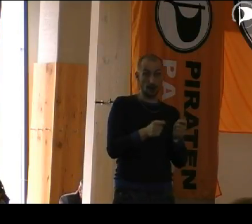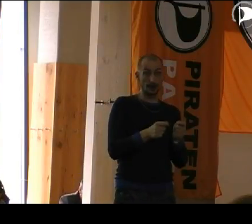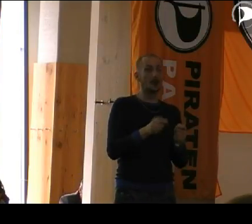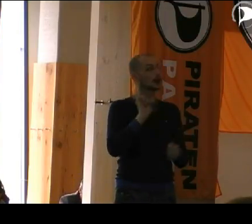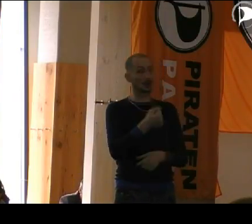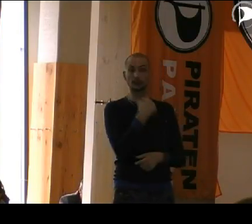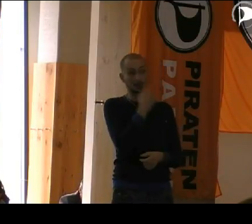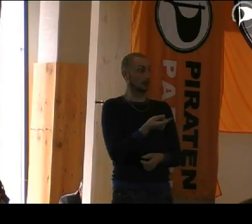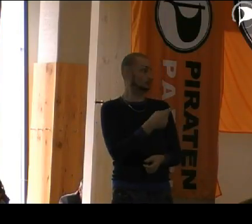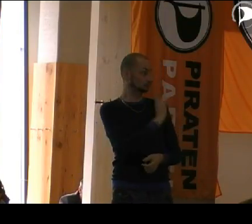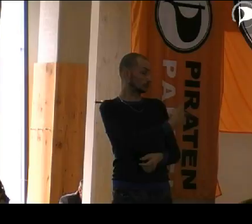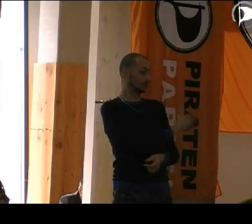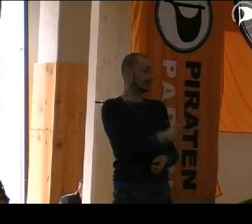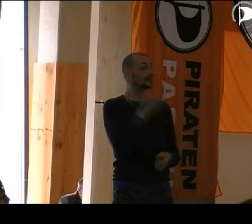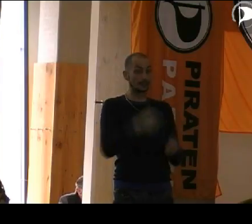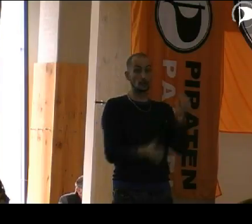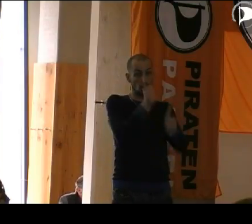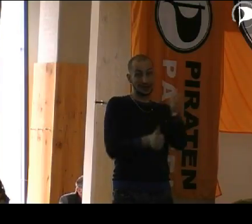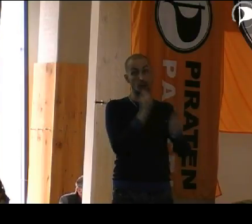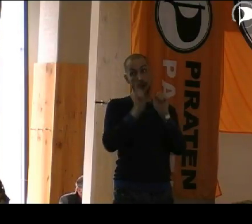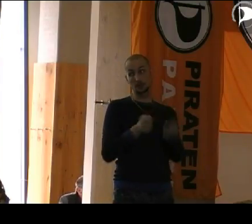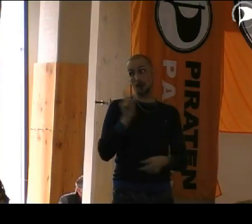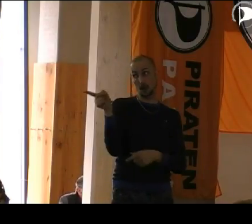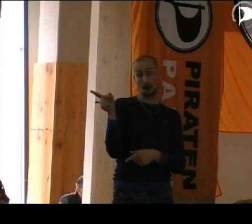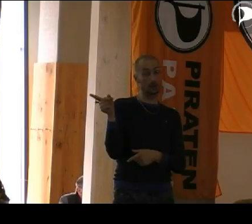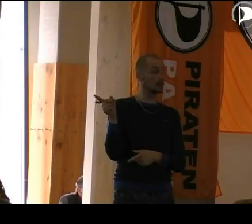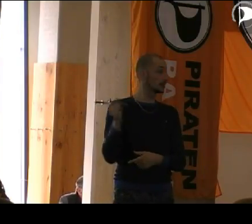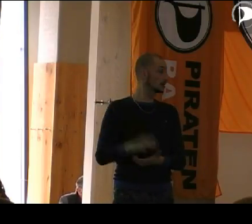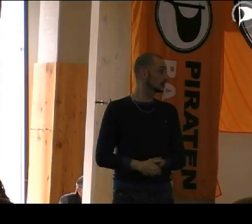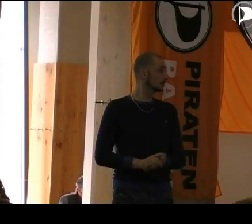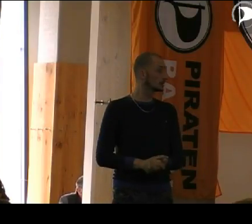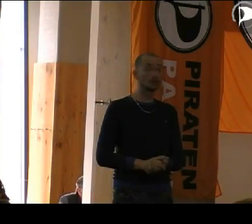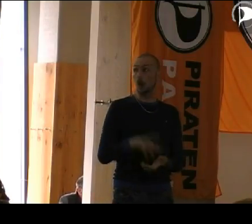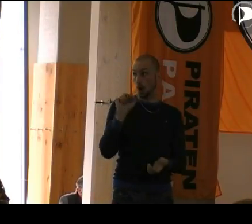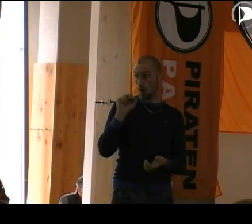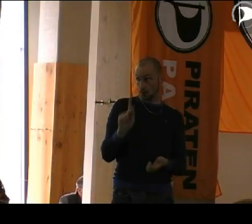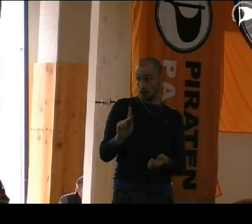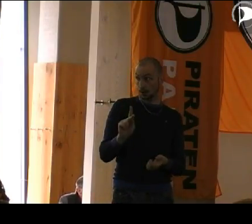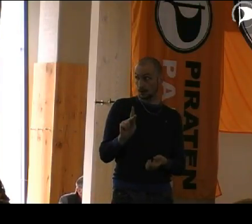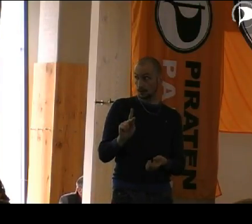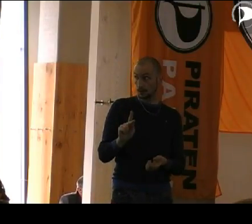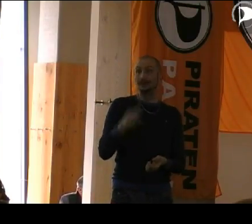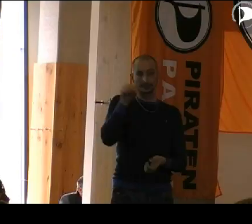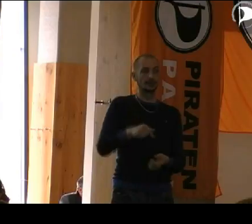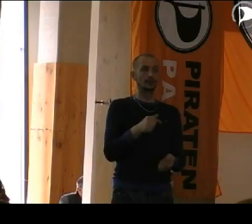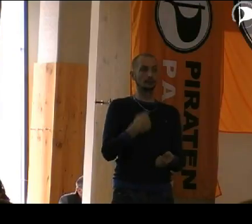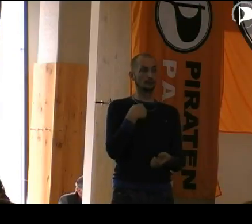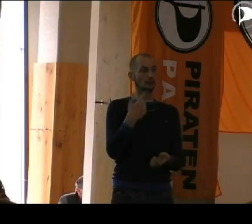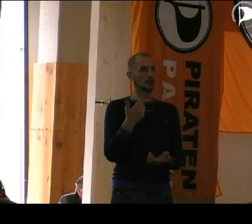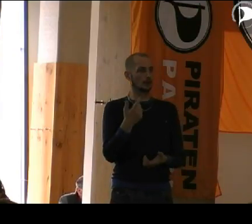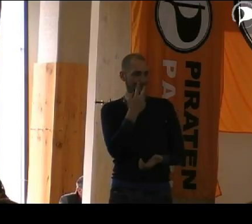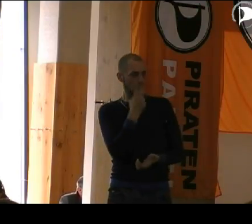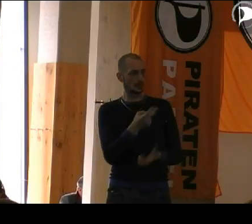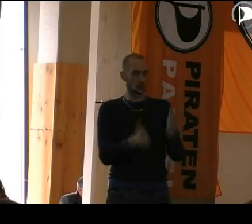zustimmen also ich finde es ganz klar unser antrag okay ich gehe davon aus dass komponiert er ist aber jetzt endlich